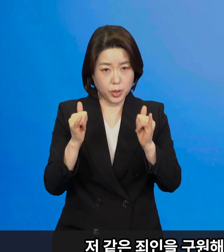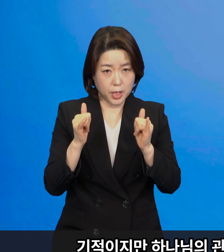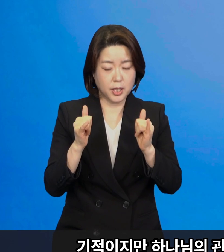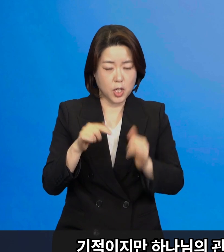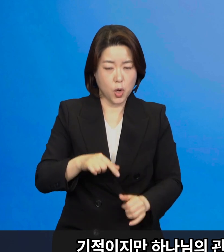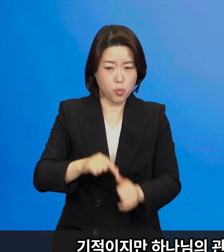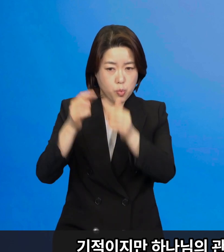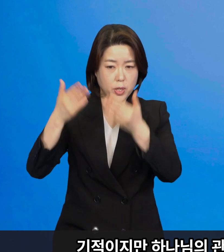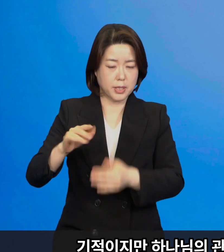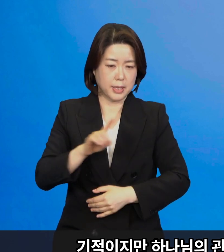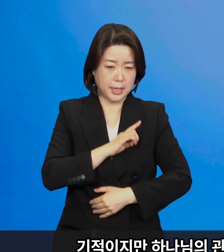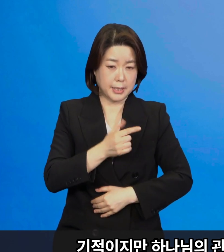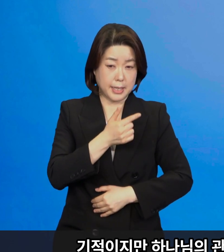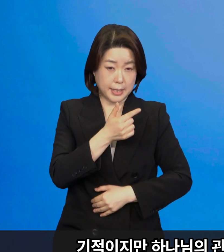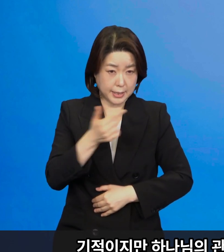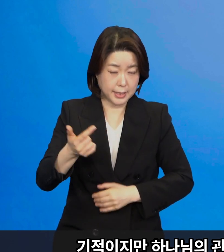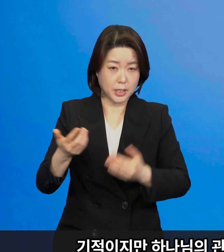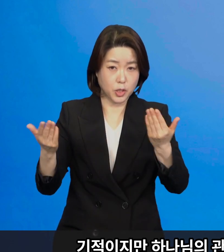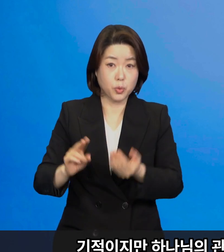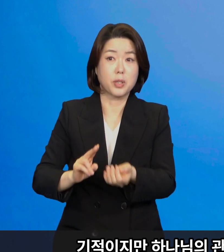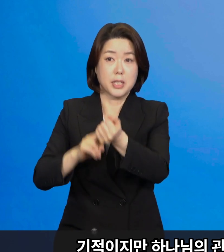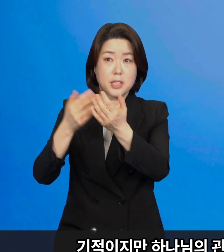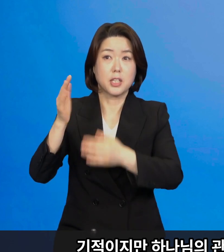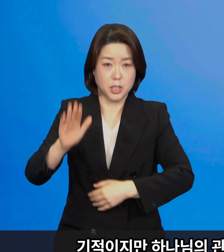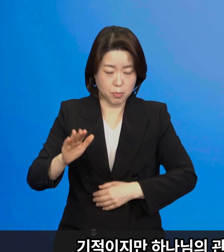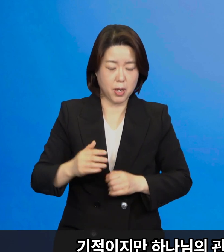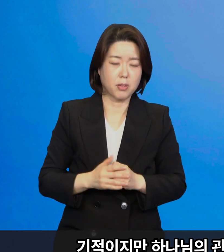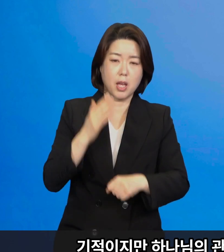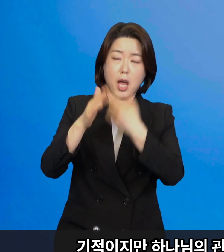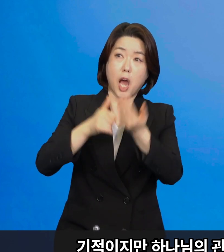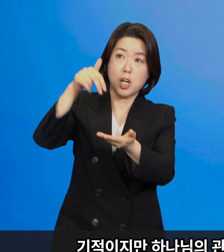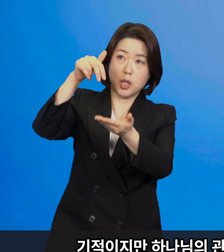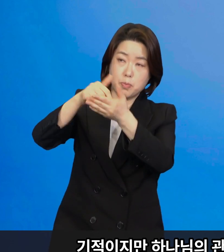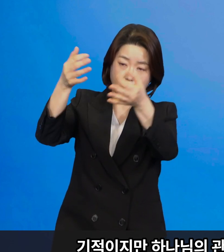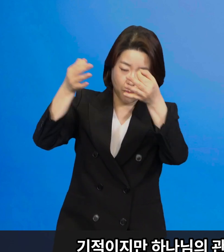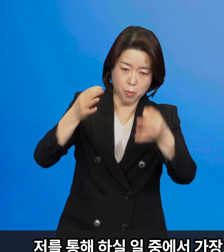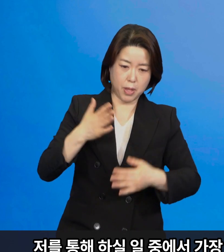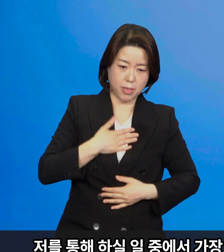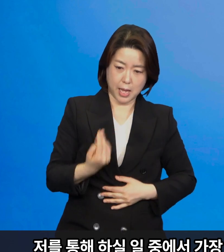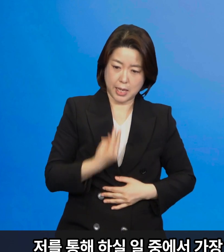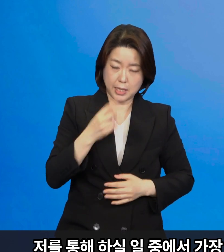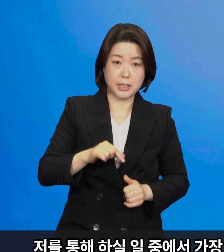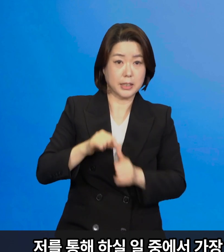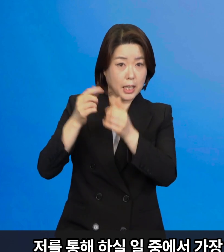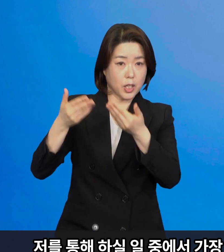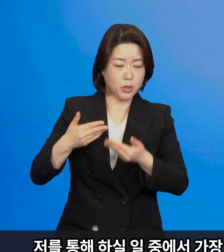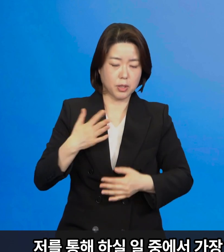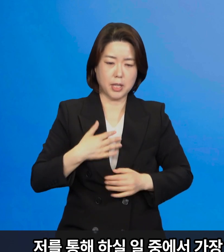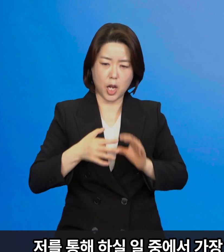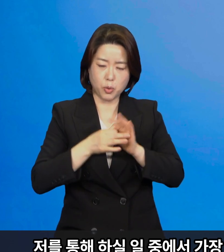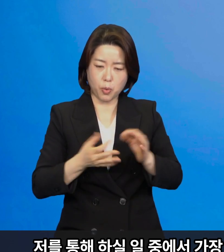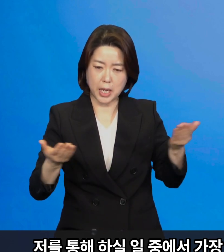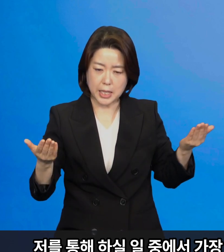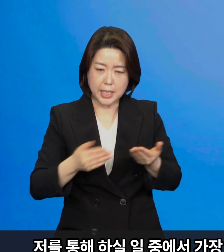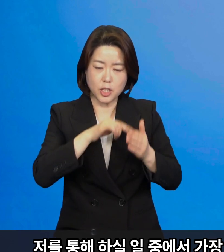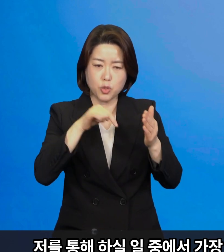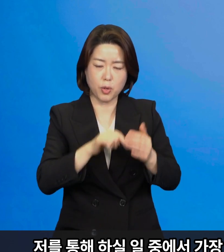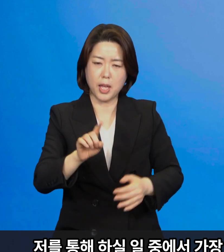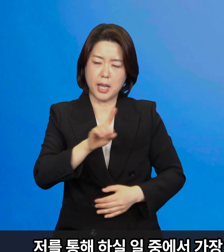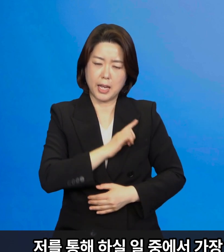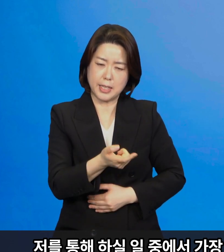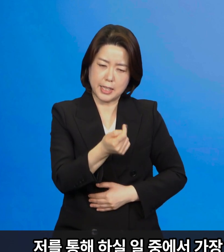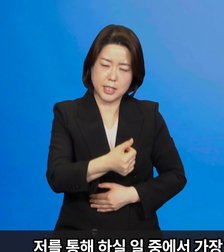큰 일이고 기적이지만 하나님의 관점에서는 저를 살리신 일이 저를 통해 하실 일 중에서 가장 작고